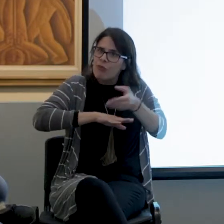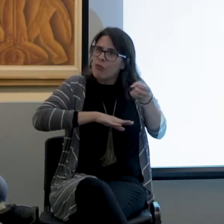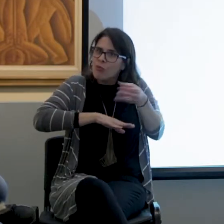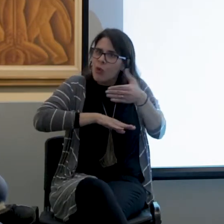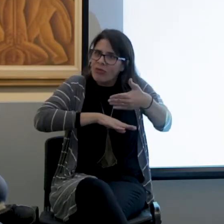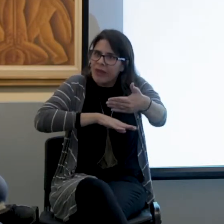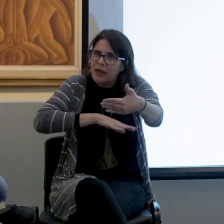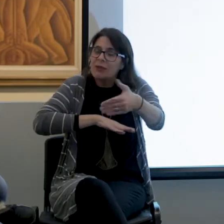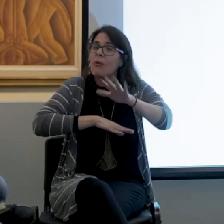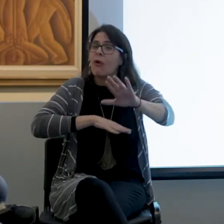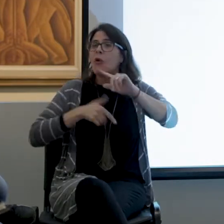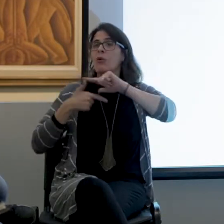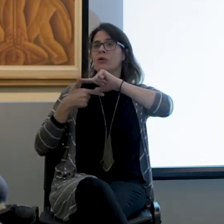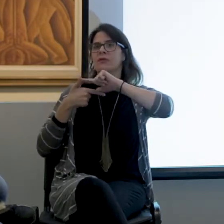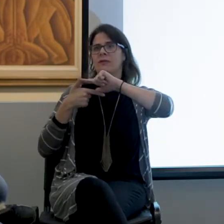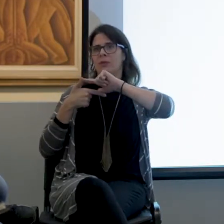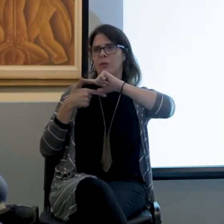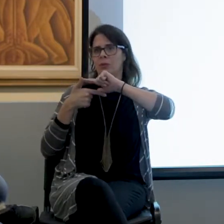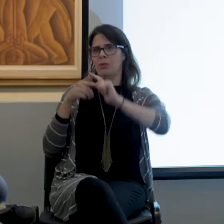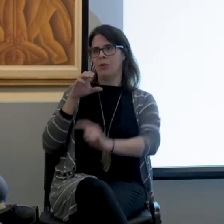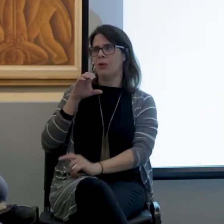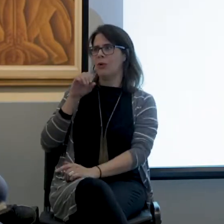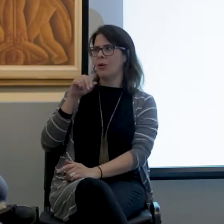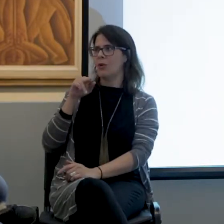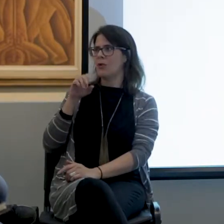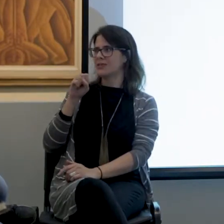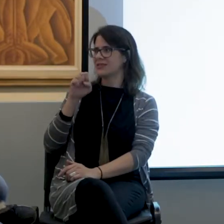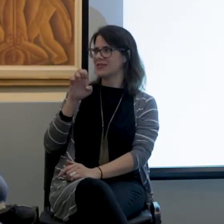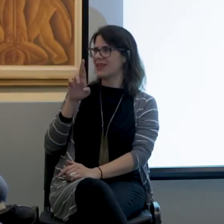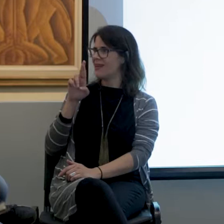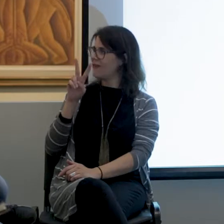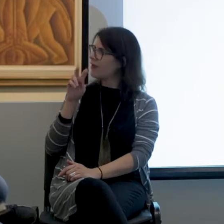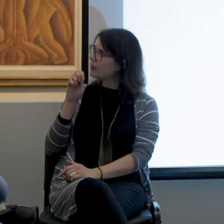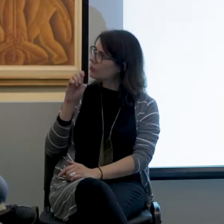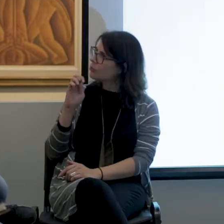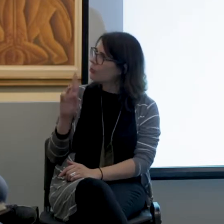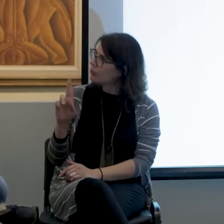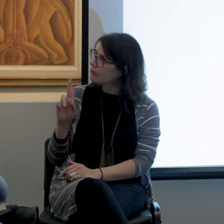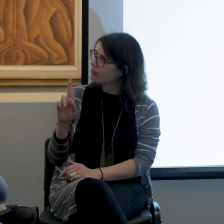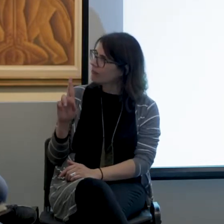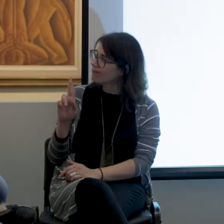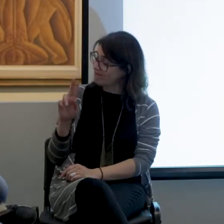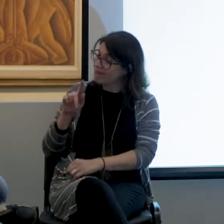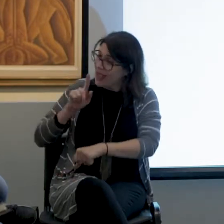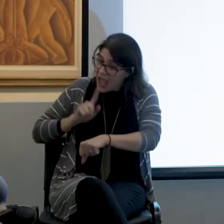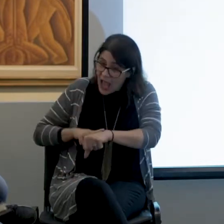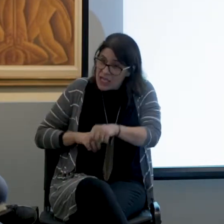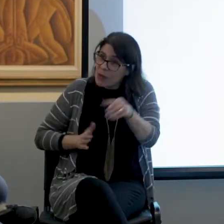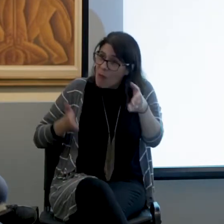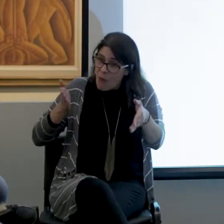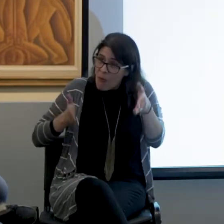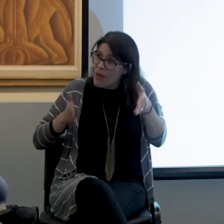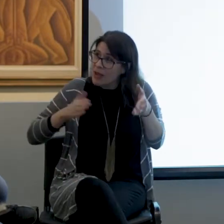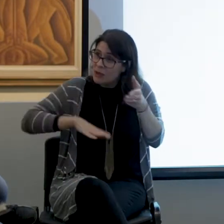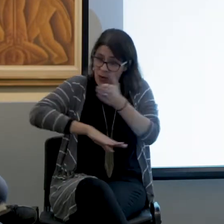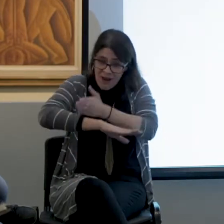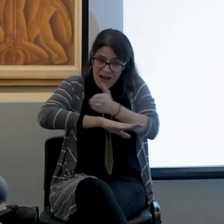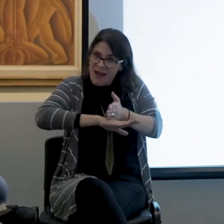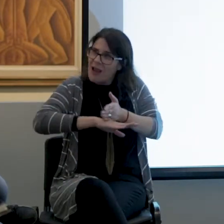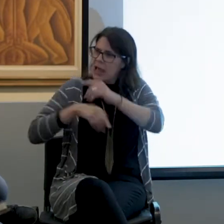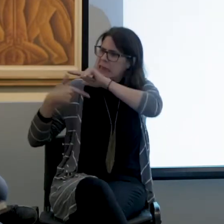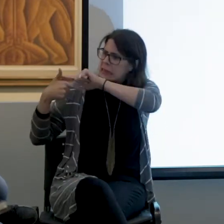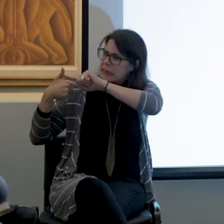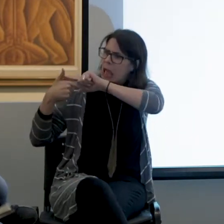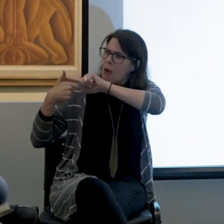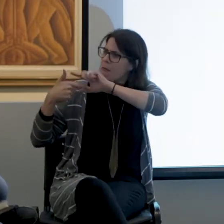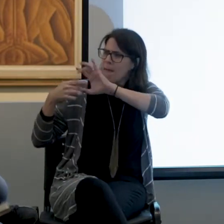Junto, né, no exato momento em que tem a explosão do modernismo, de romper com toda a tradição, acontecerá